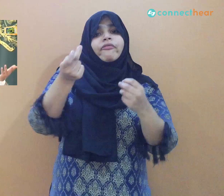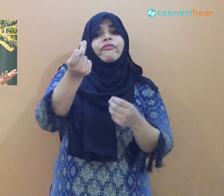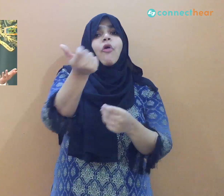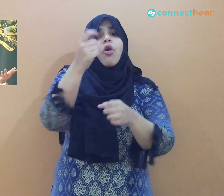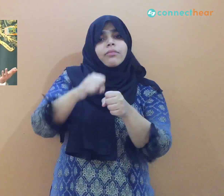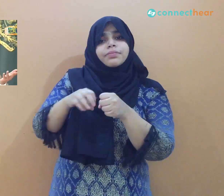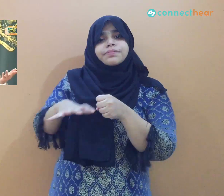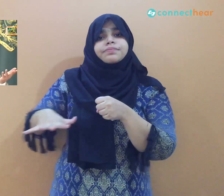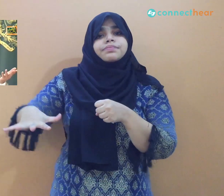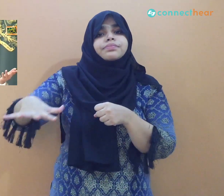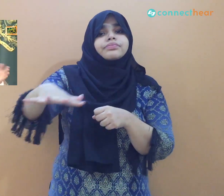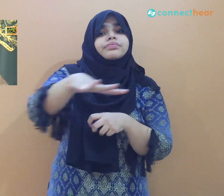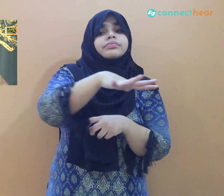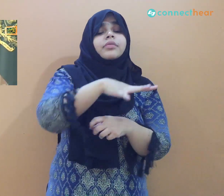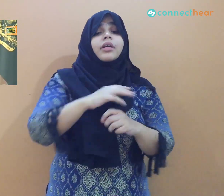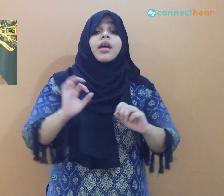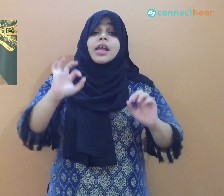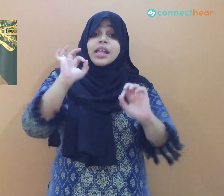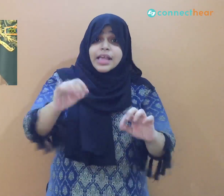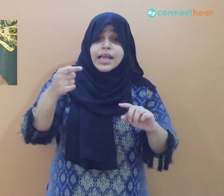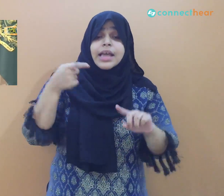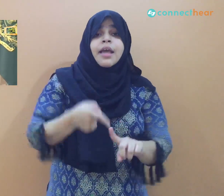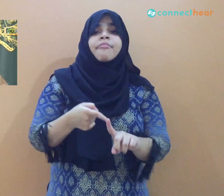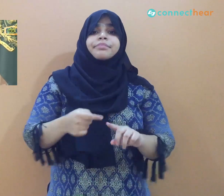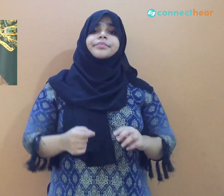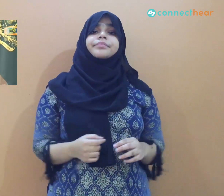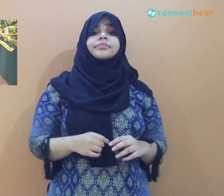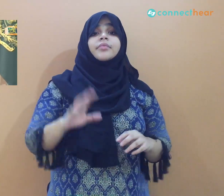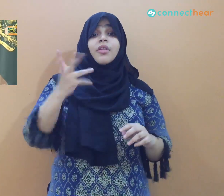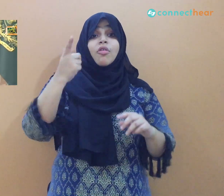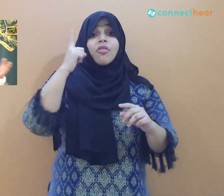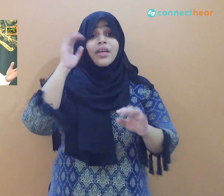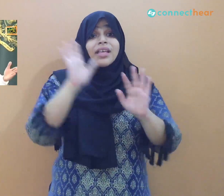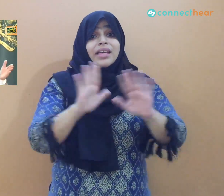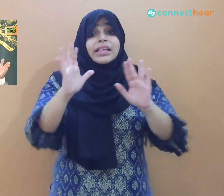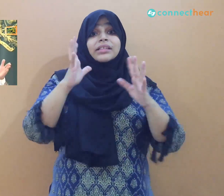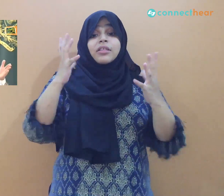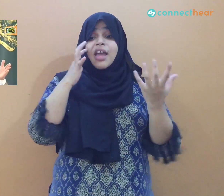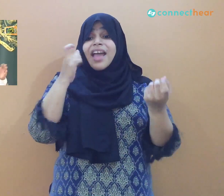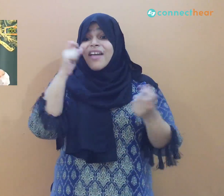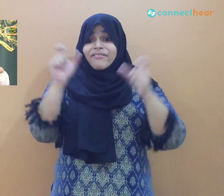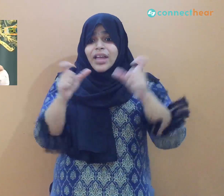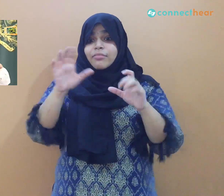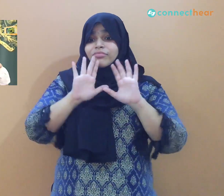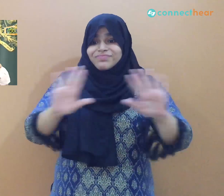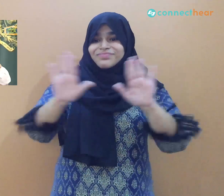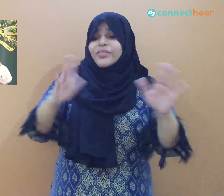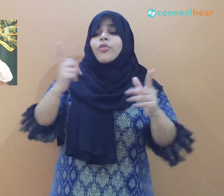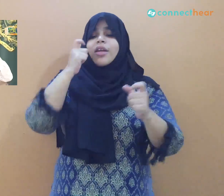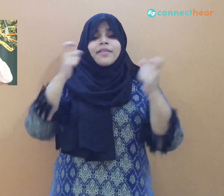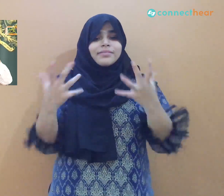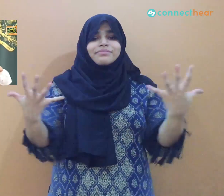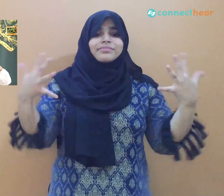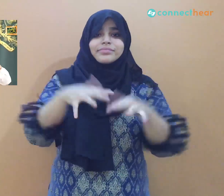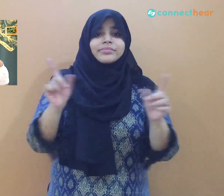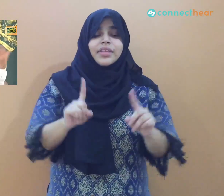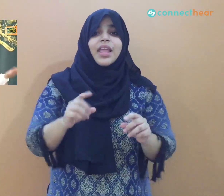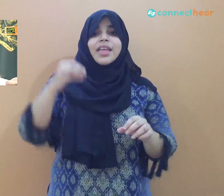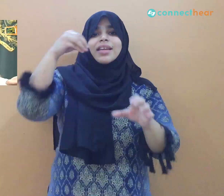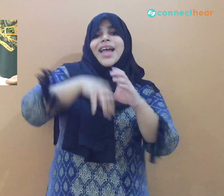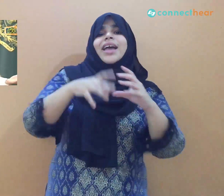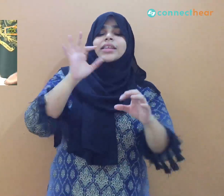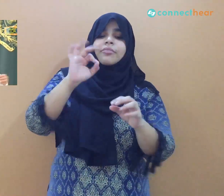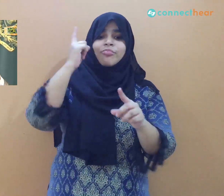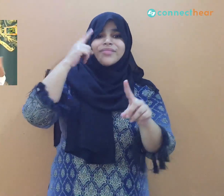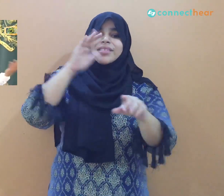وائرس تیزی سے پھیلتی ہے. اس لیے ہر وہ چیز کریں جدھر لوگ جمع نہ ہوں. اس لیے جو اس کی آخری چیز ہے وہ لاک